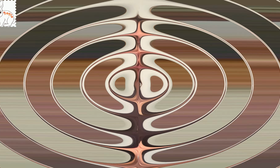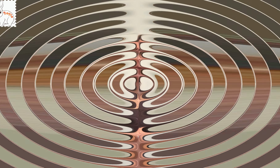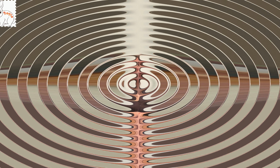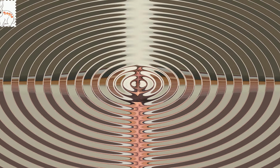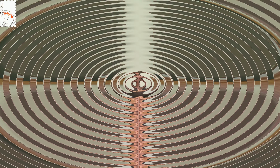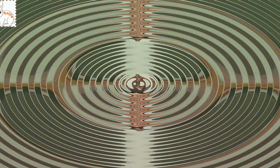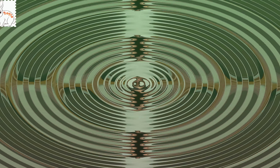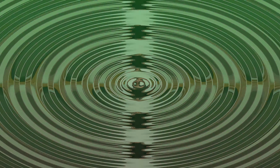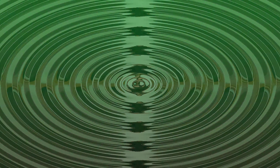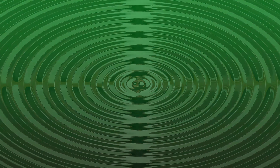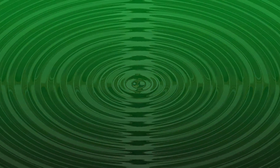comento un poco